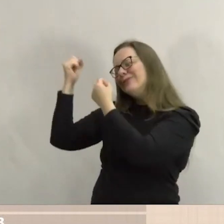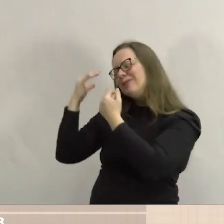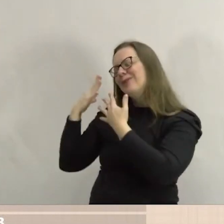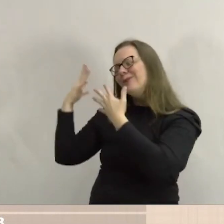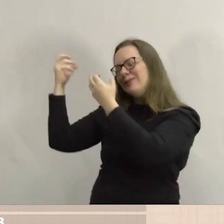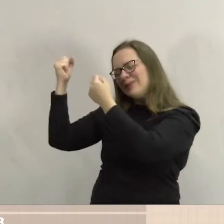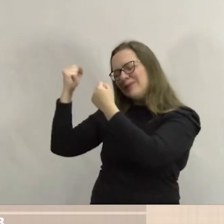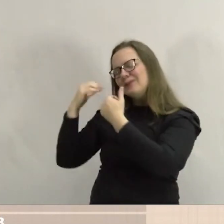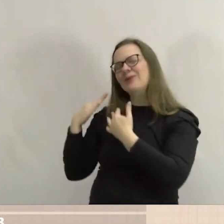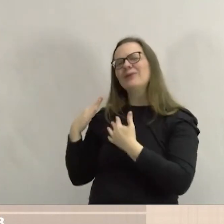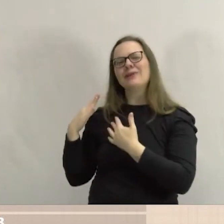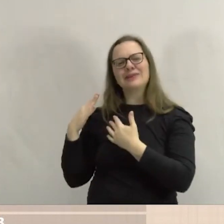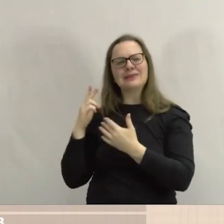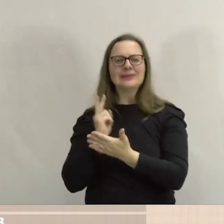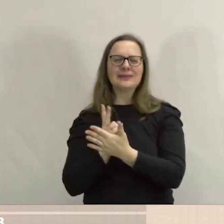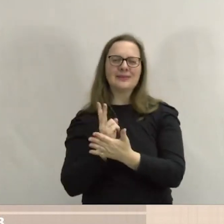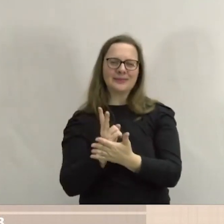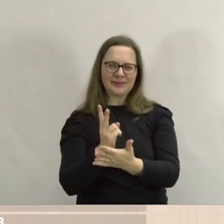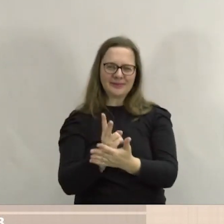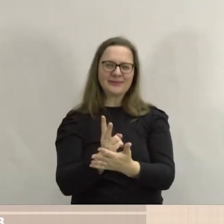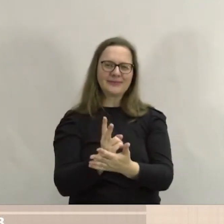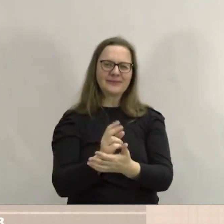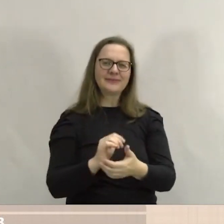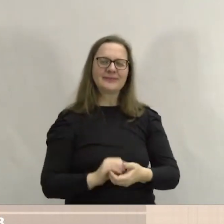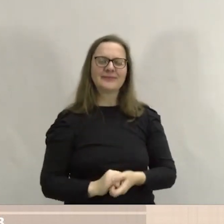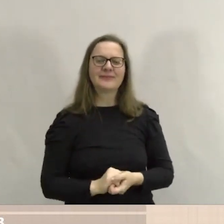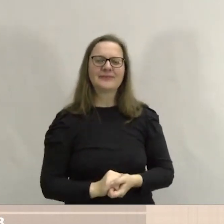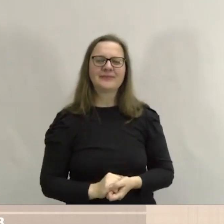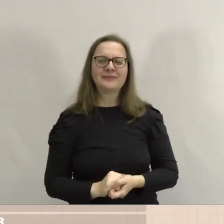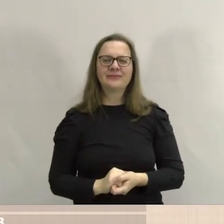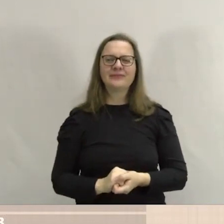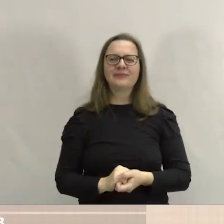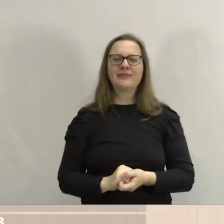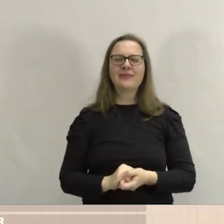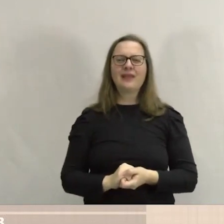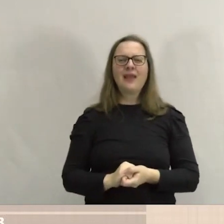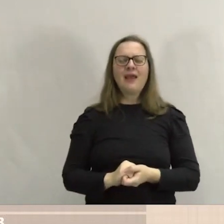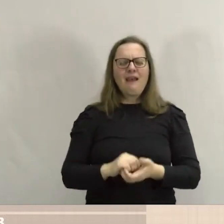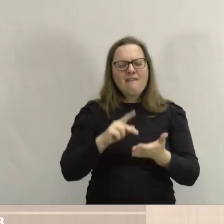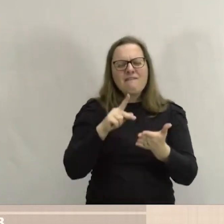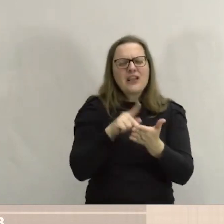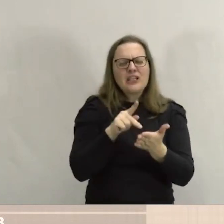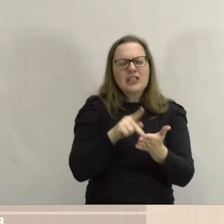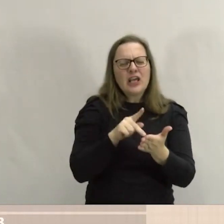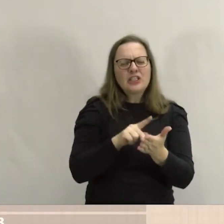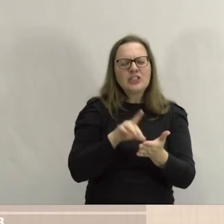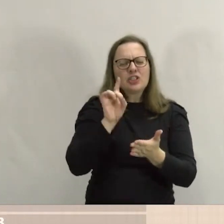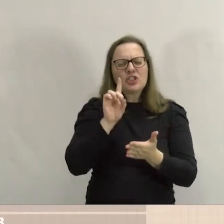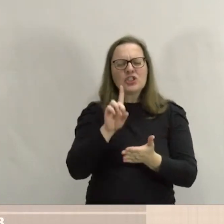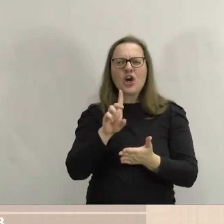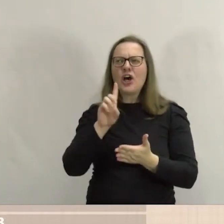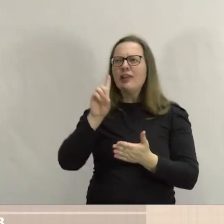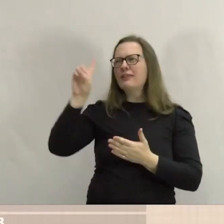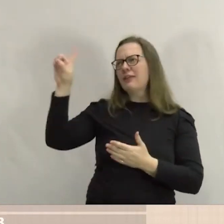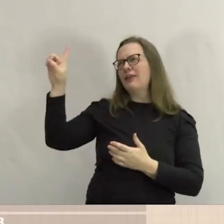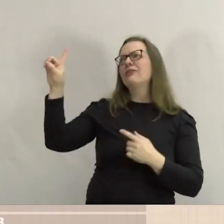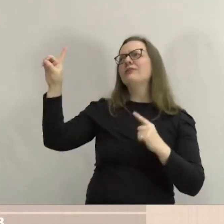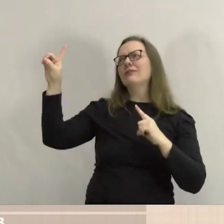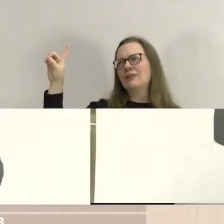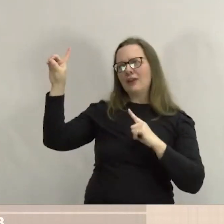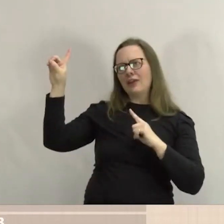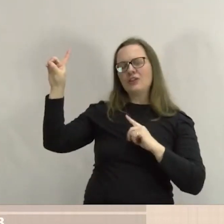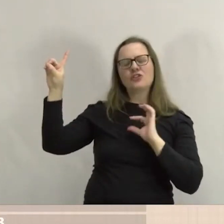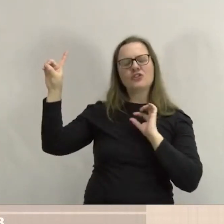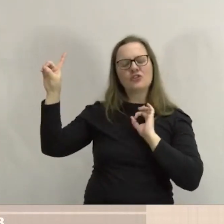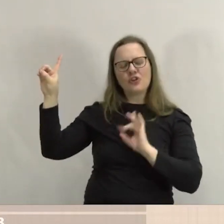Então, ao desligar-se de Deus, que é a própria verdade desse universo, surgiu-se um vácuo, já expliquei,